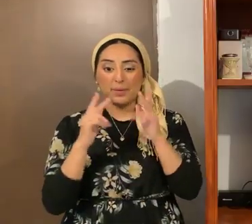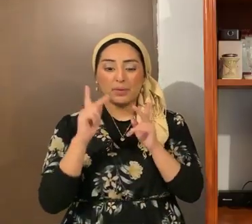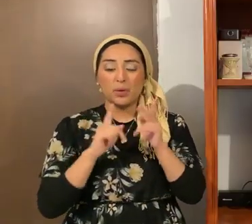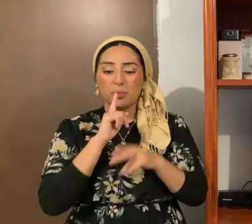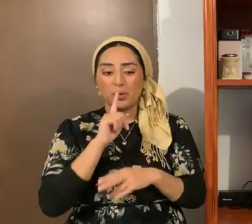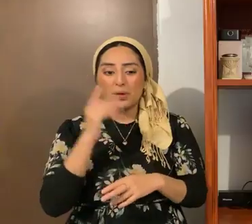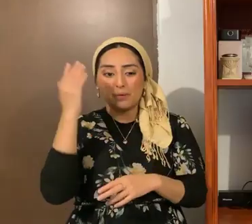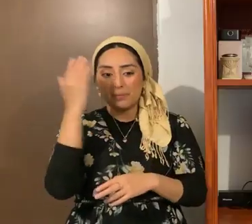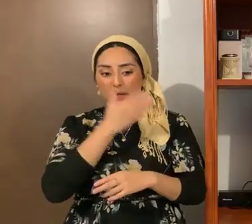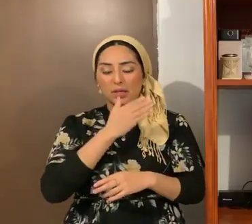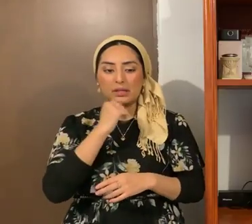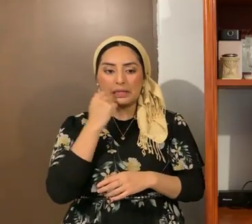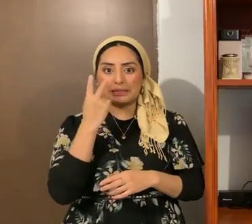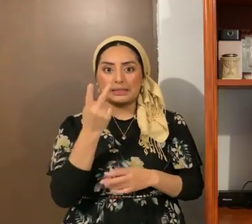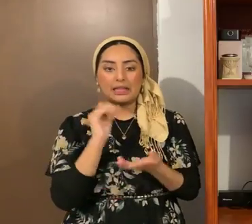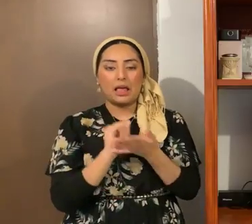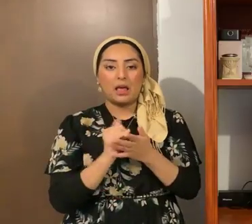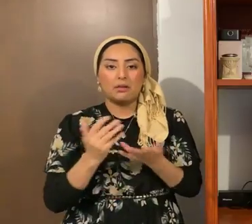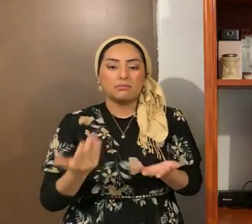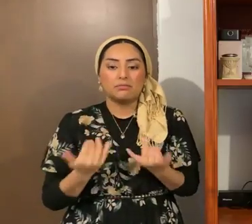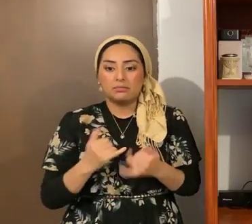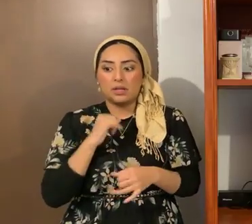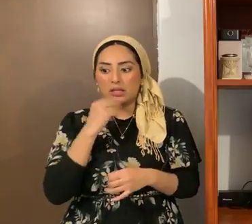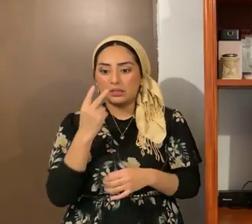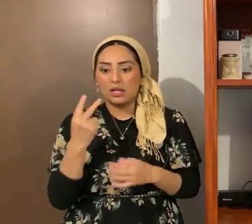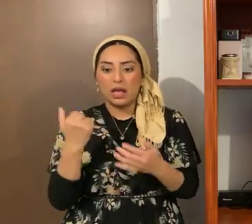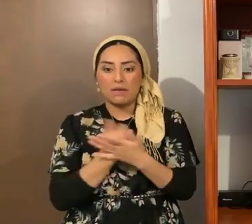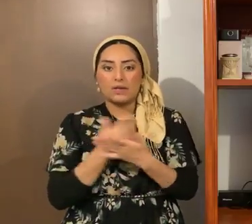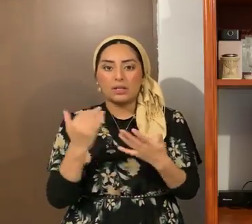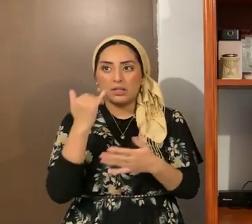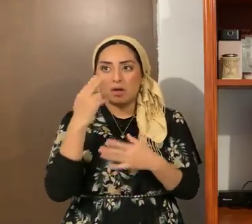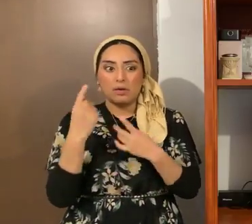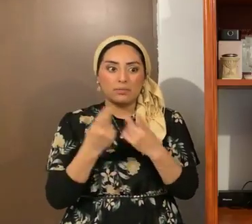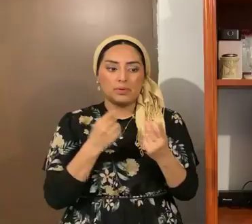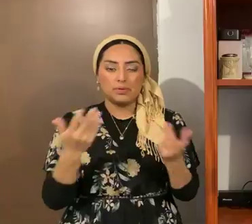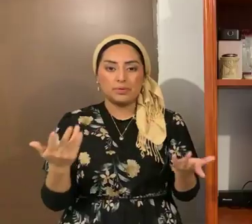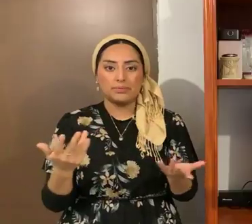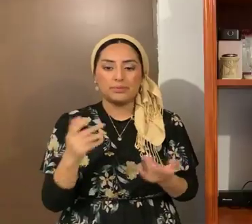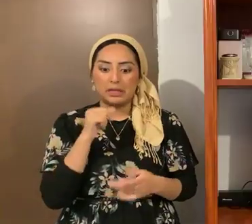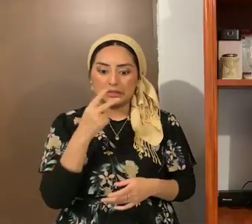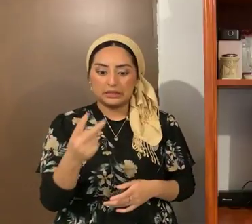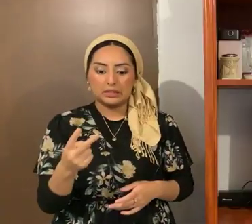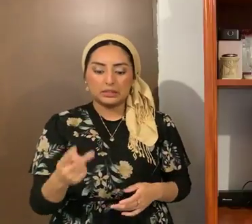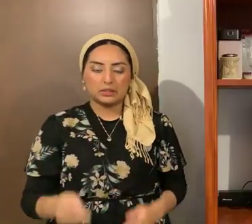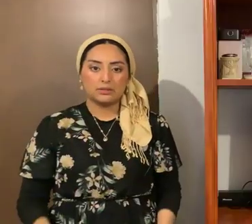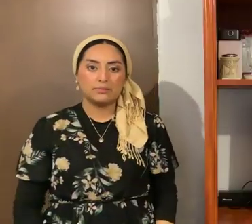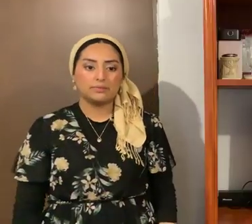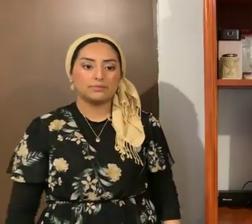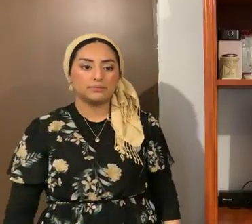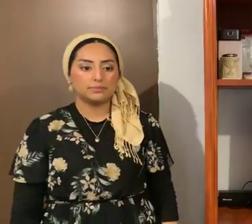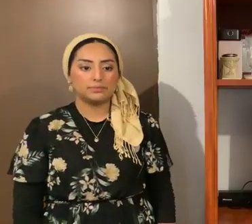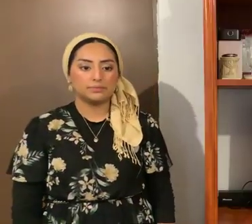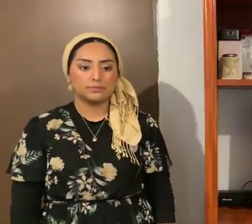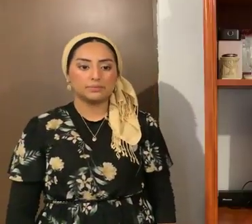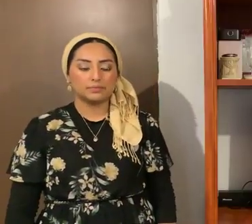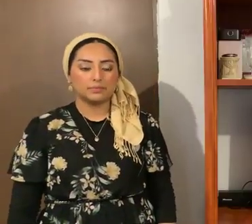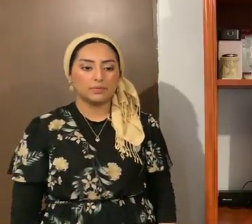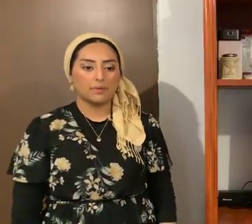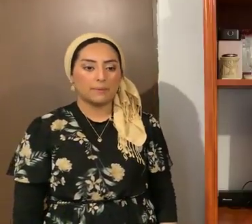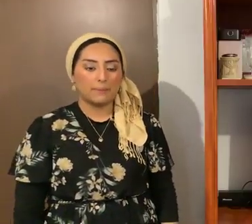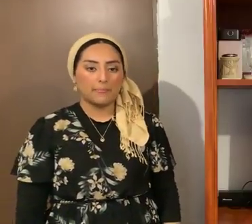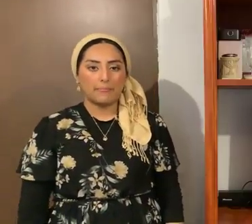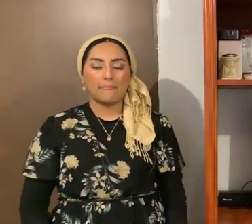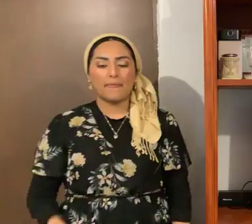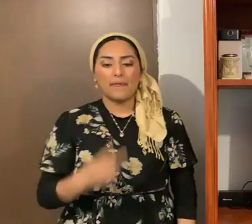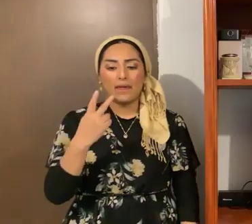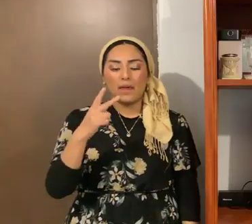ciega que no vio eso, ni ve ahora todo lo que hace el Eterno. No estoy hablando solamente de esta congregación, a nivel mundial. Ahora